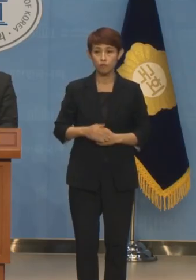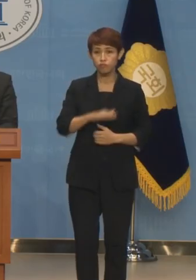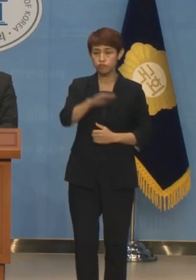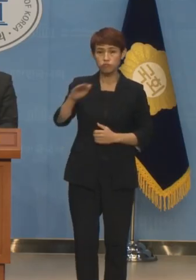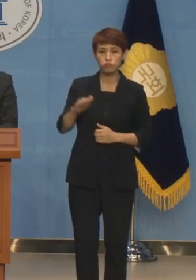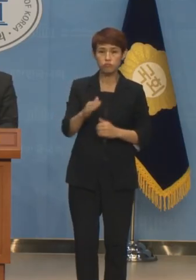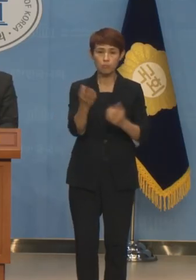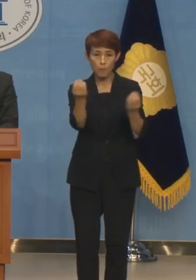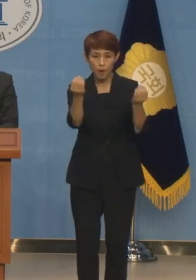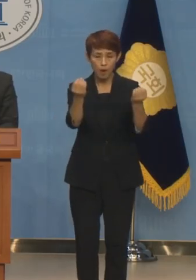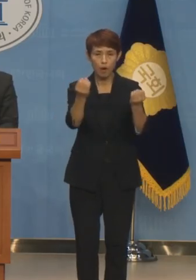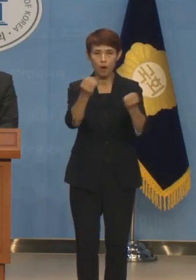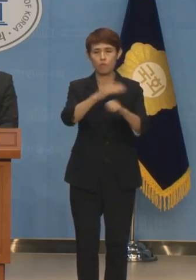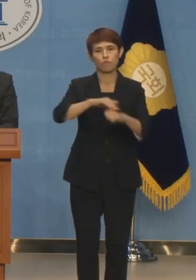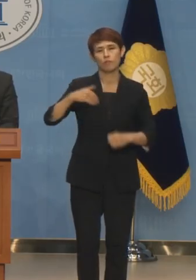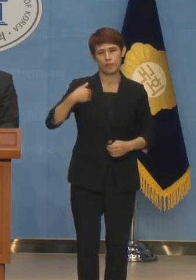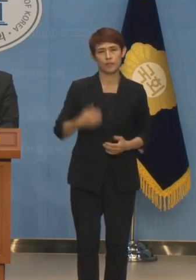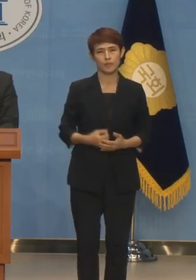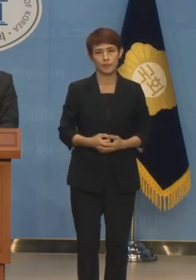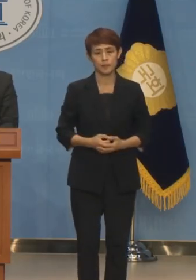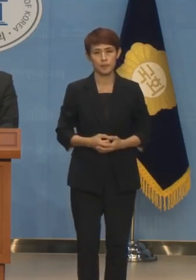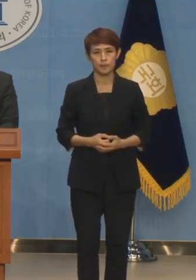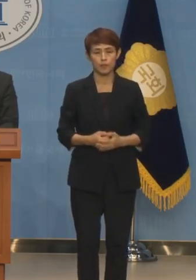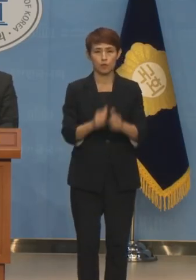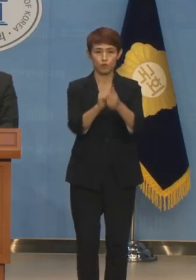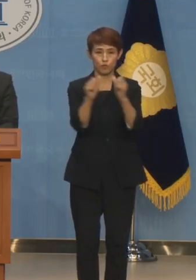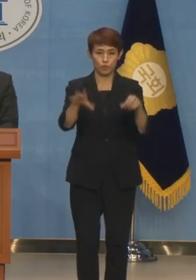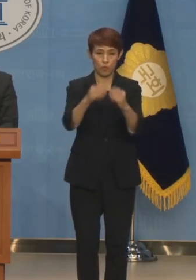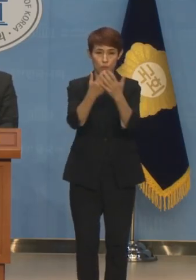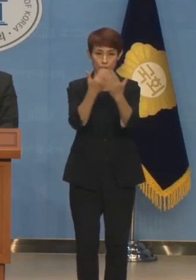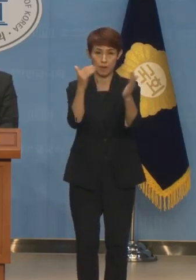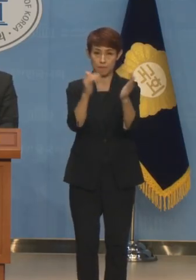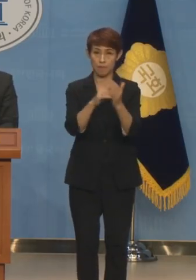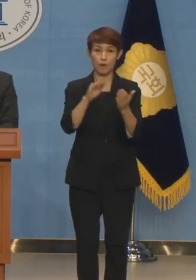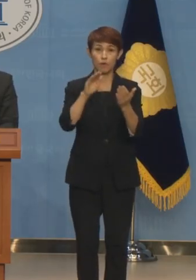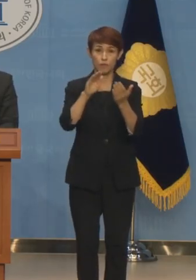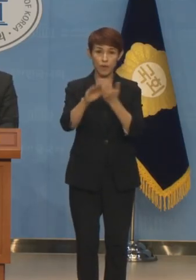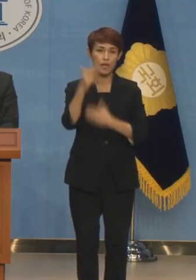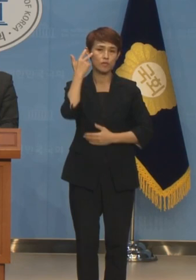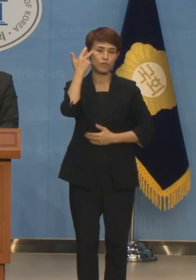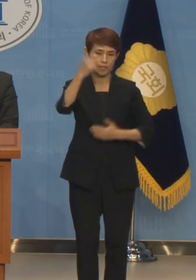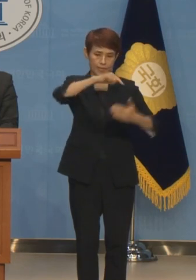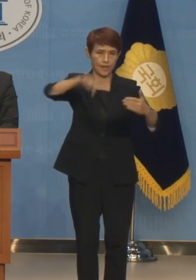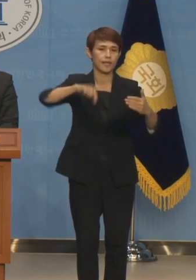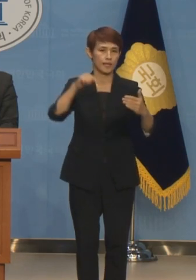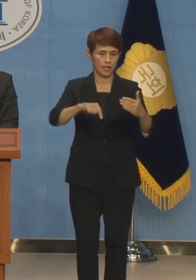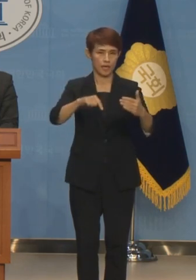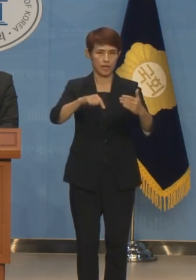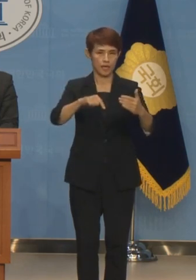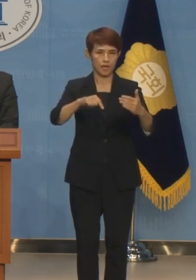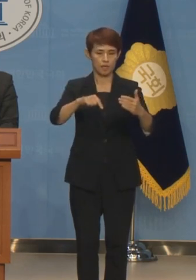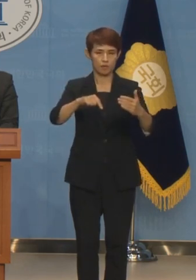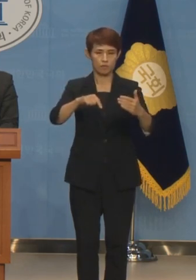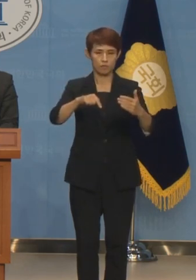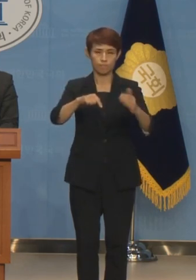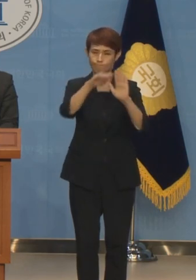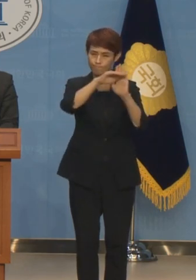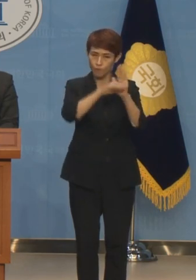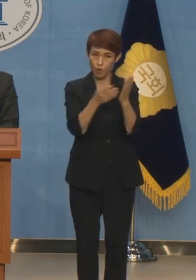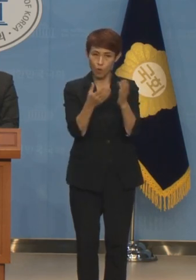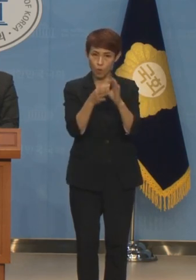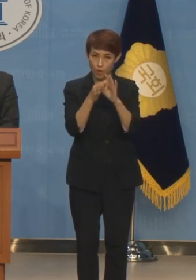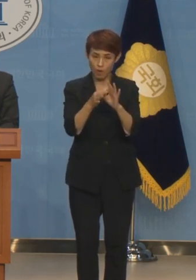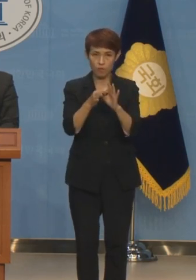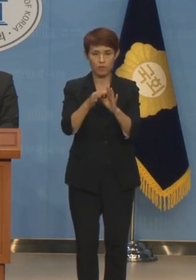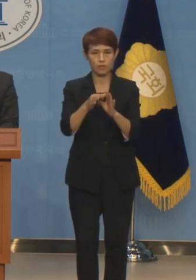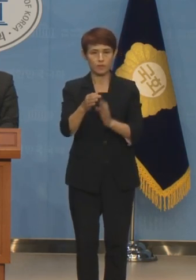없습니다. 따라서 저는 주주총회가 끝난 후 일주일 이내에 안건에 관한 찬반